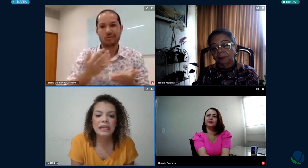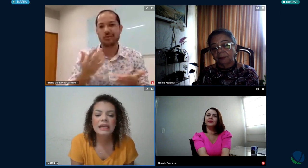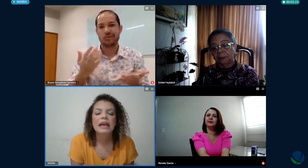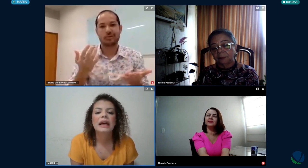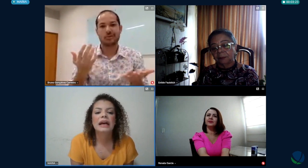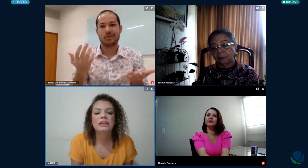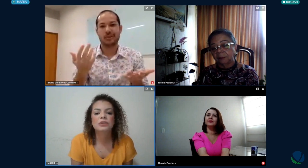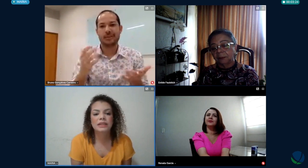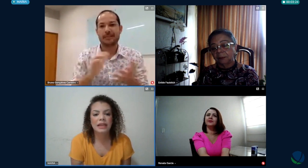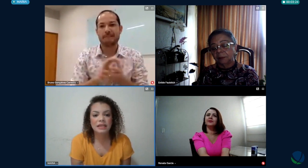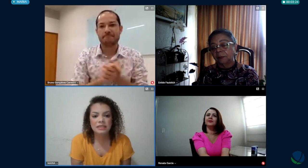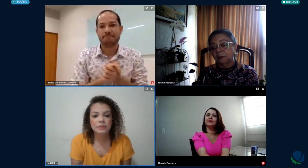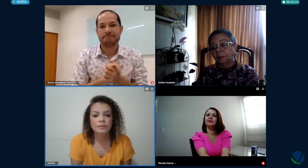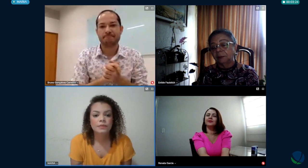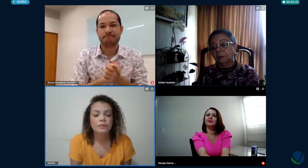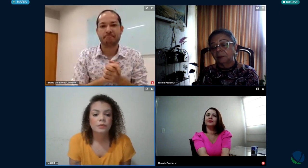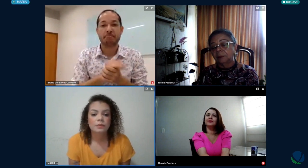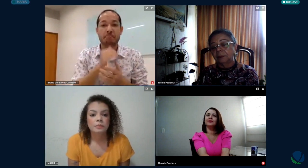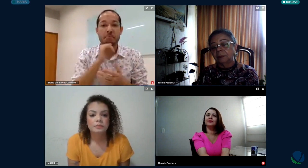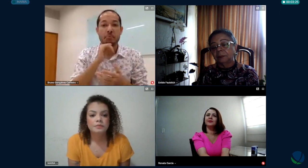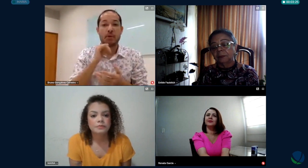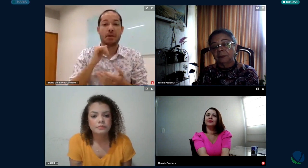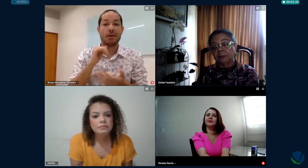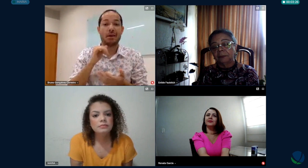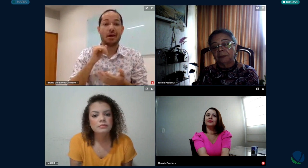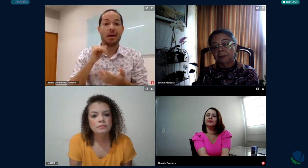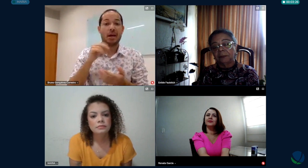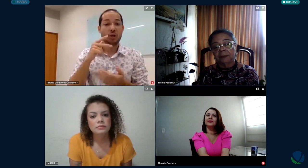Eu li a sua tese.